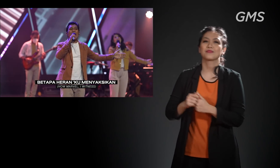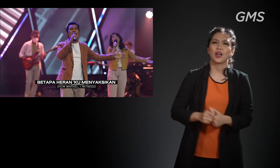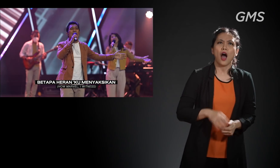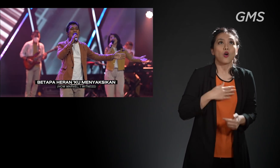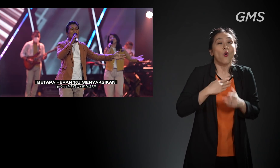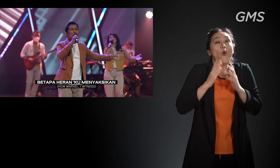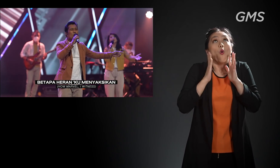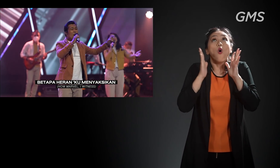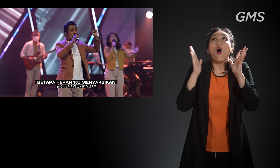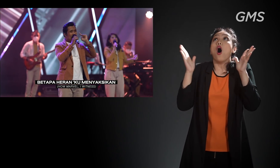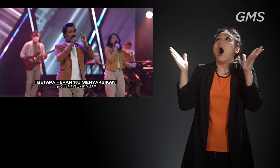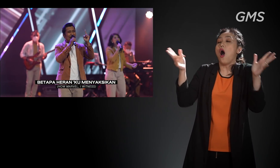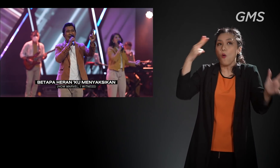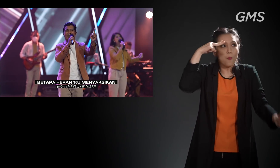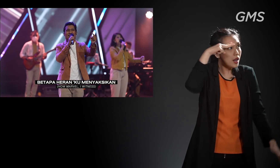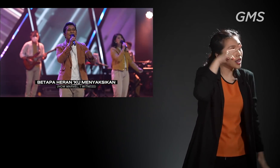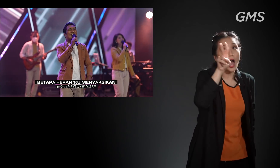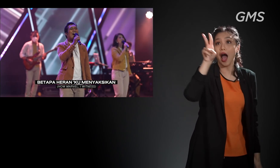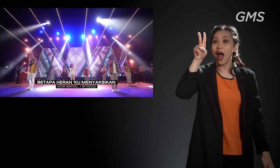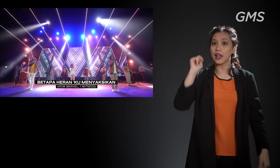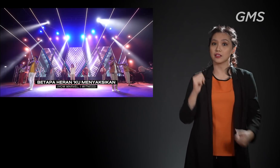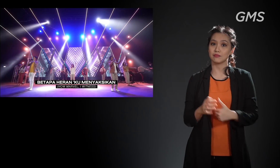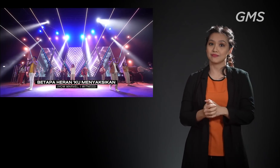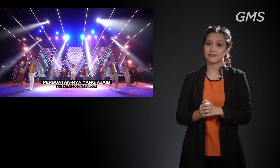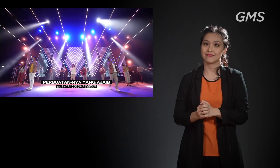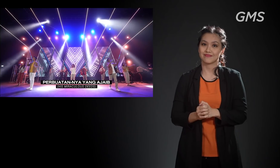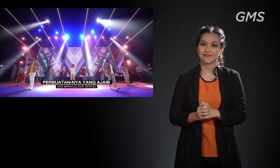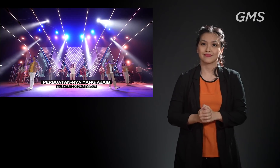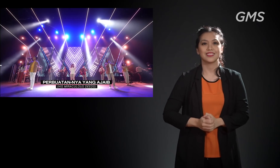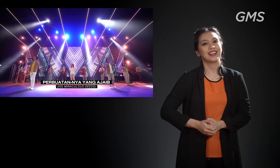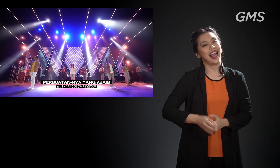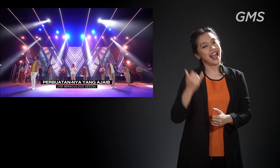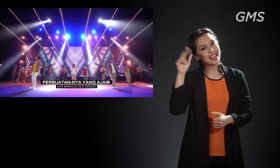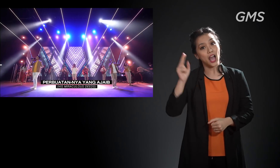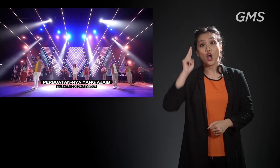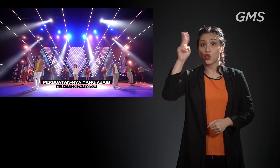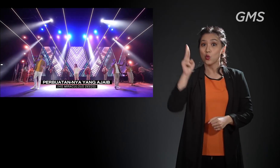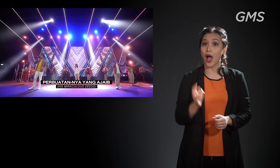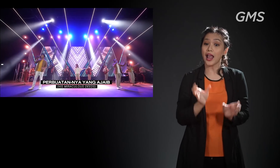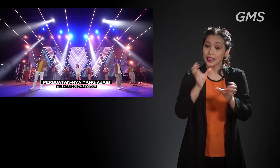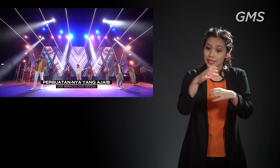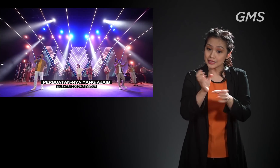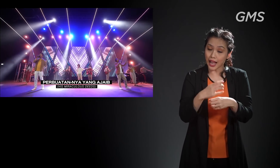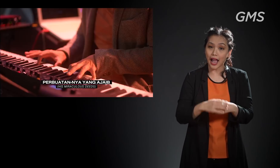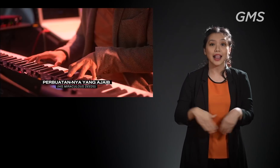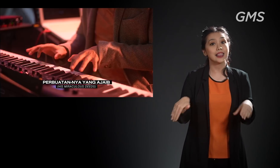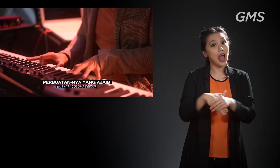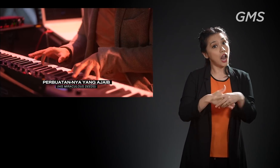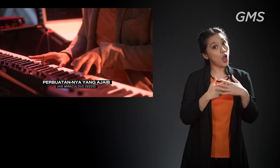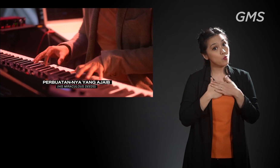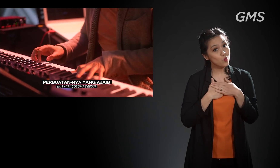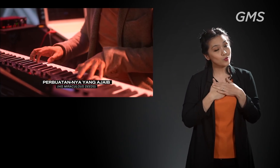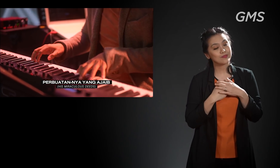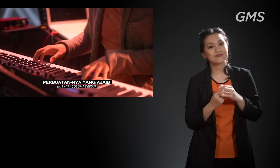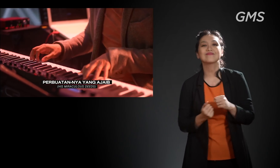Betapa heranku menyaksikan perbuatannya yang ajaib.